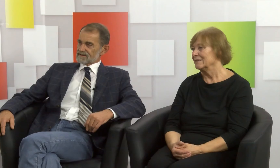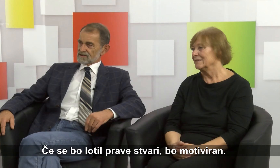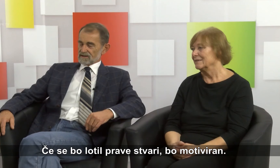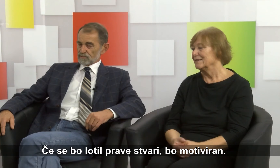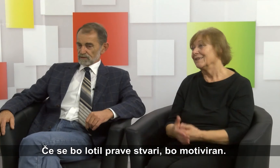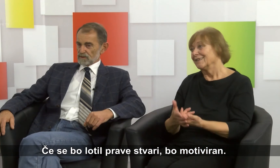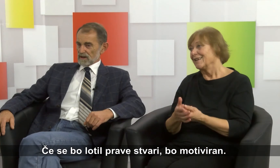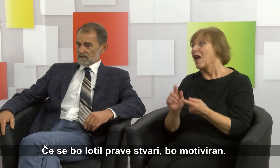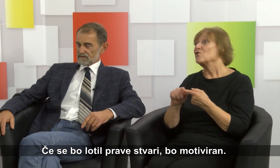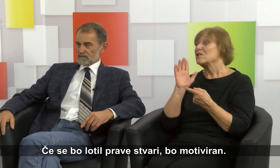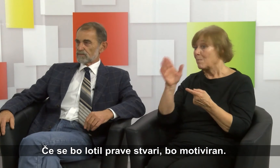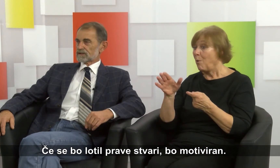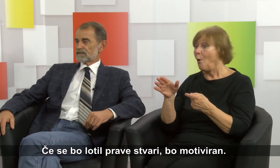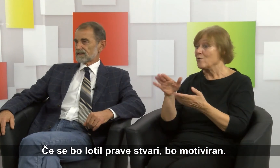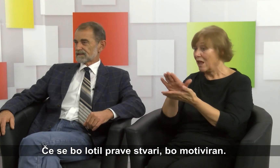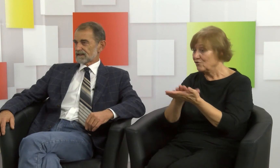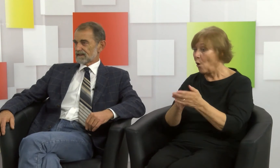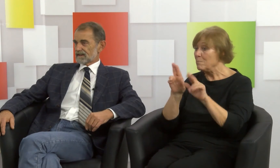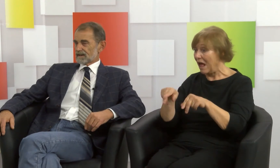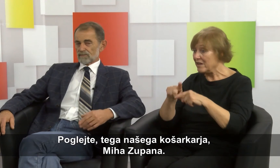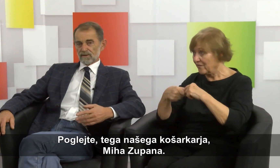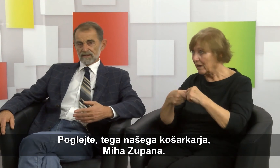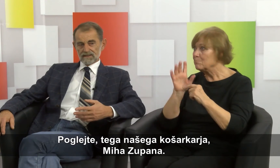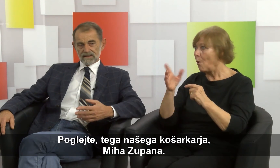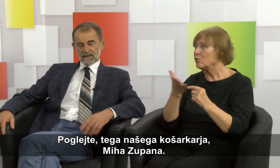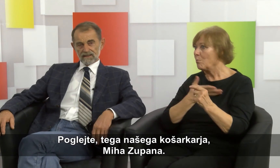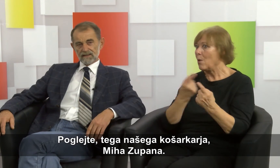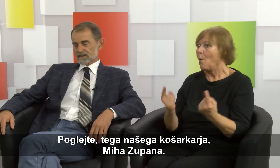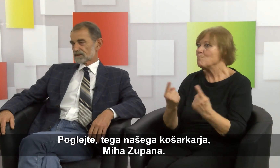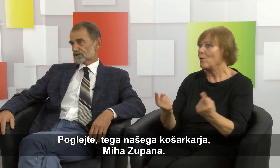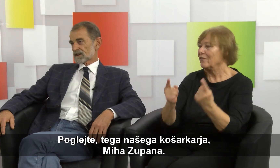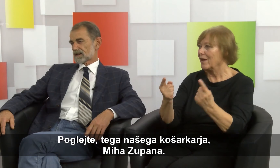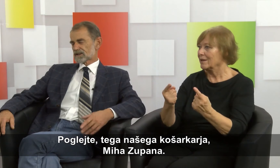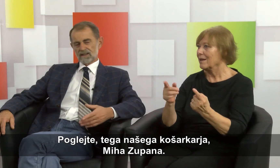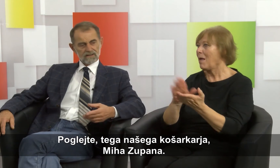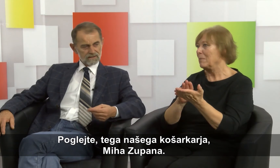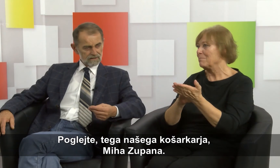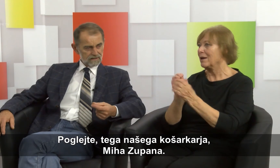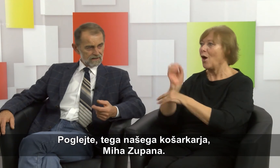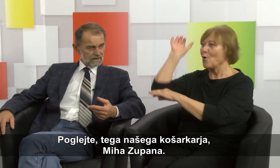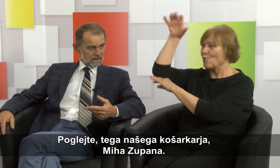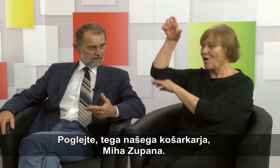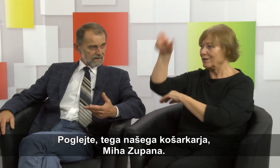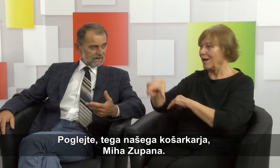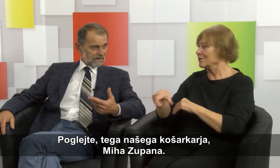Če se bo lotil prave stvari, bo motiviran, ne. Poglejte tega našega košarkaša.